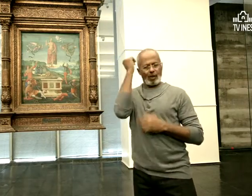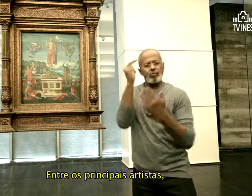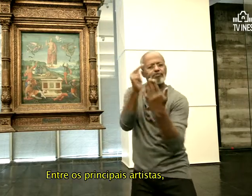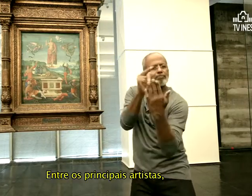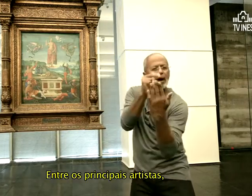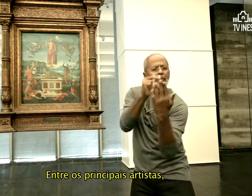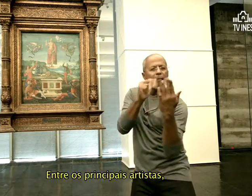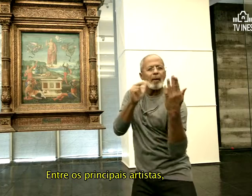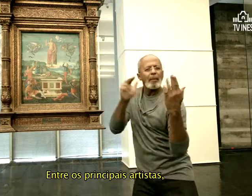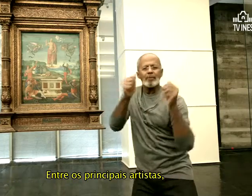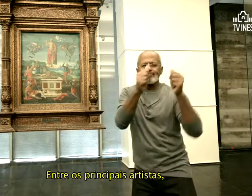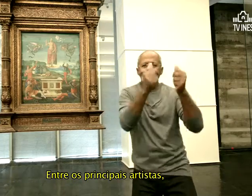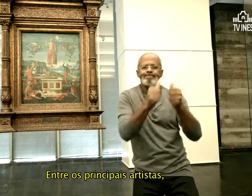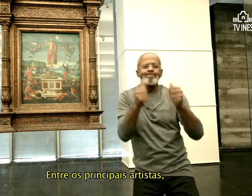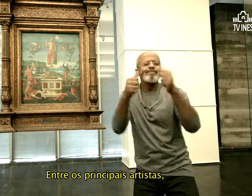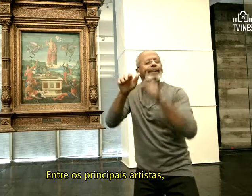Entre os principais artistas,